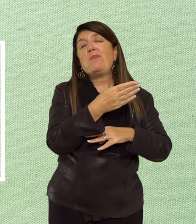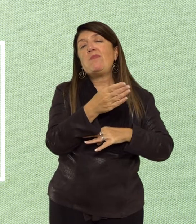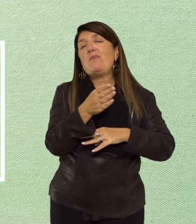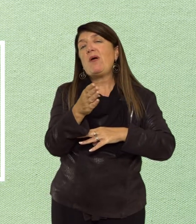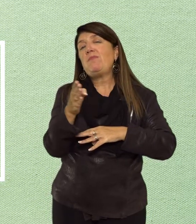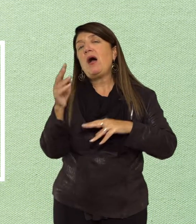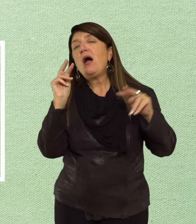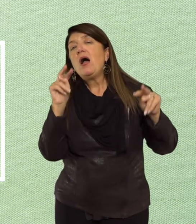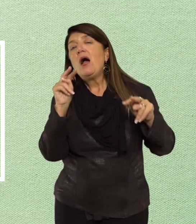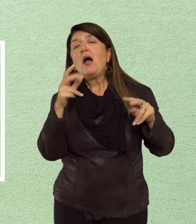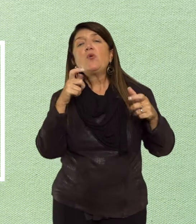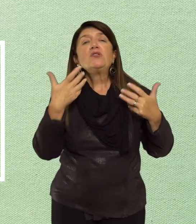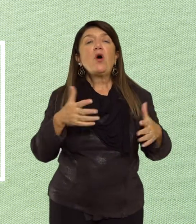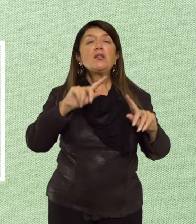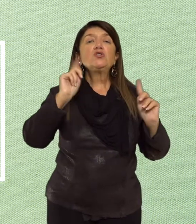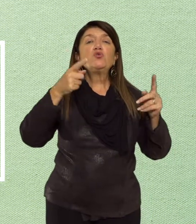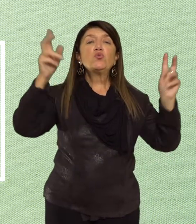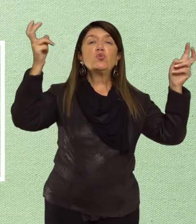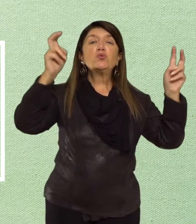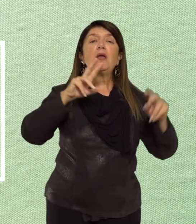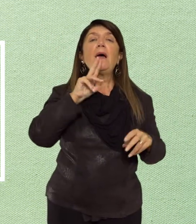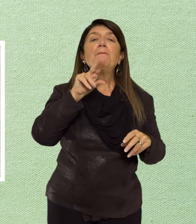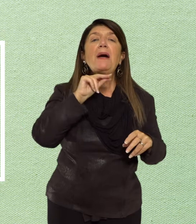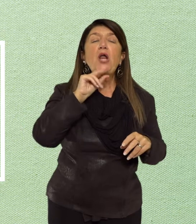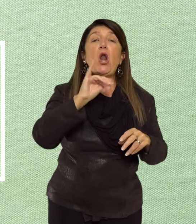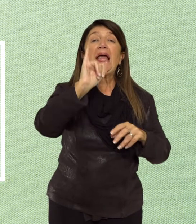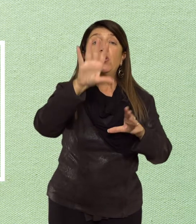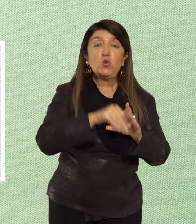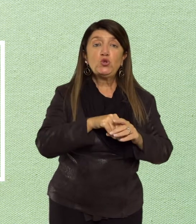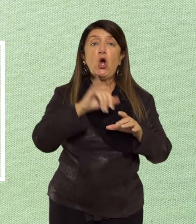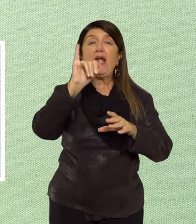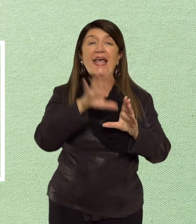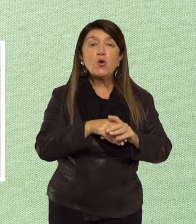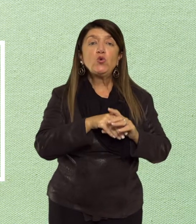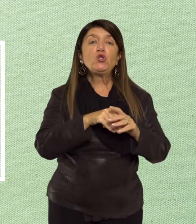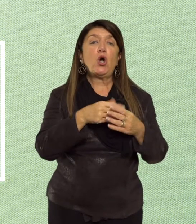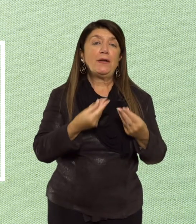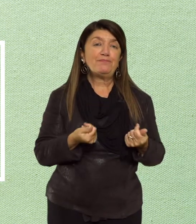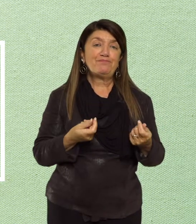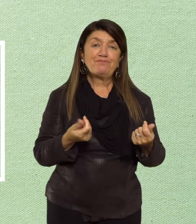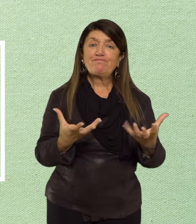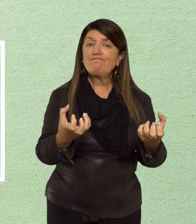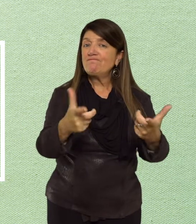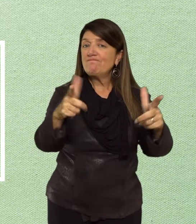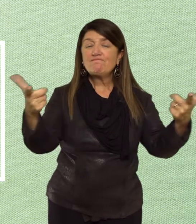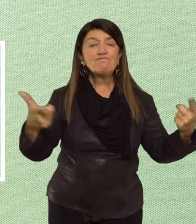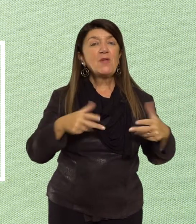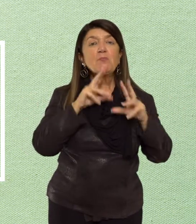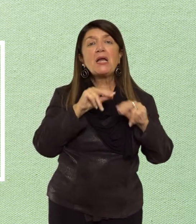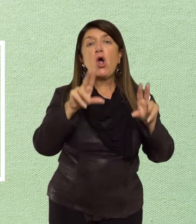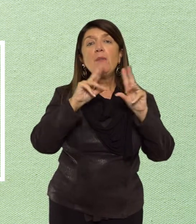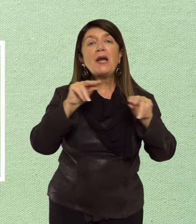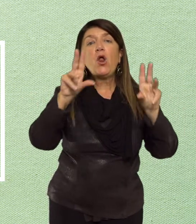tanto di inclusione, però sono tutte parole, tutte cose che rimangono nell'aria, invece bisogna incominciare a fare più fatti